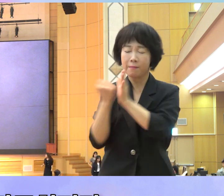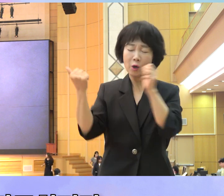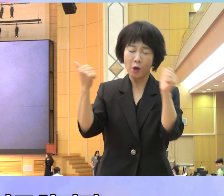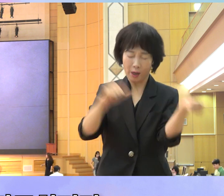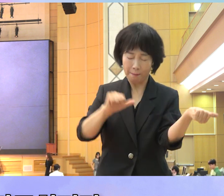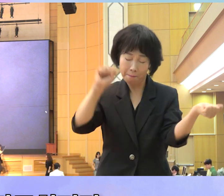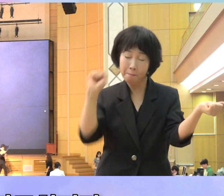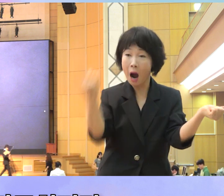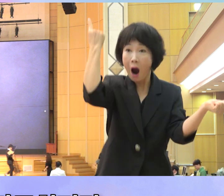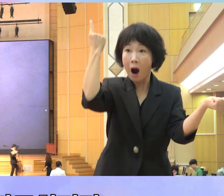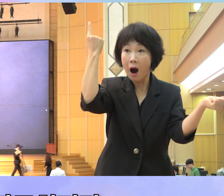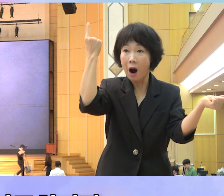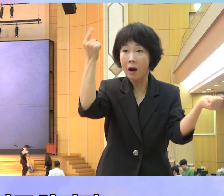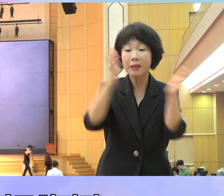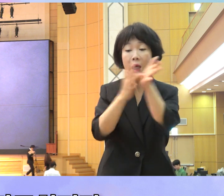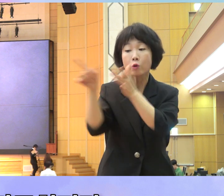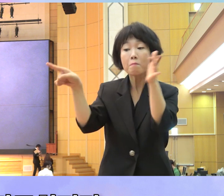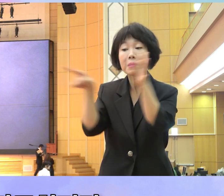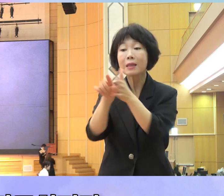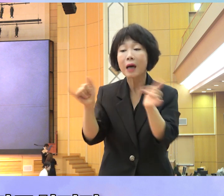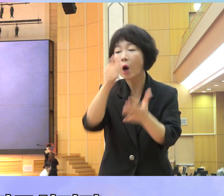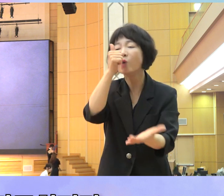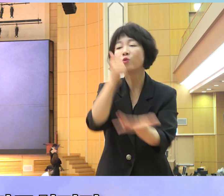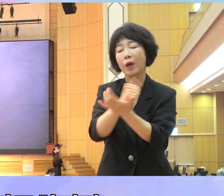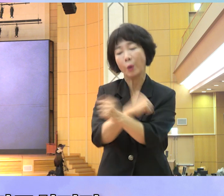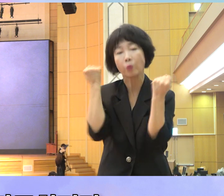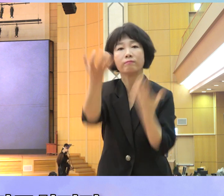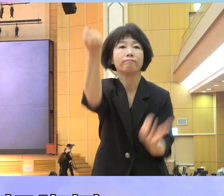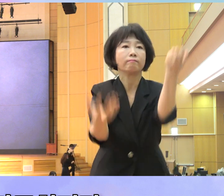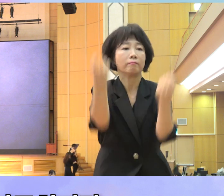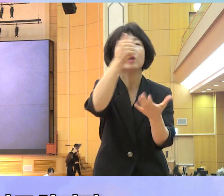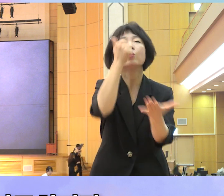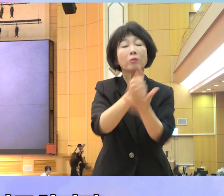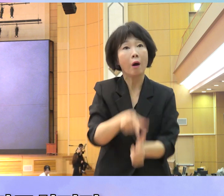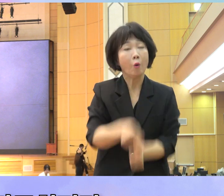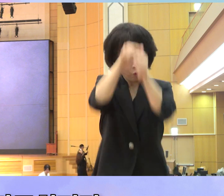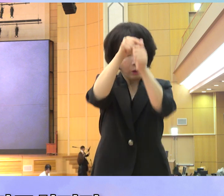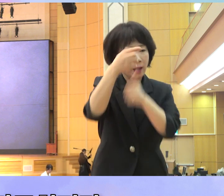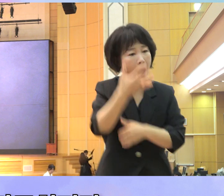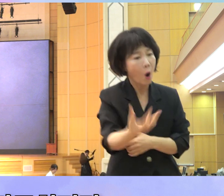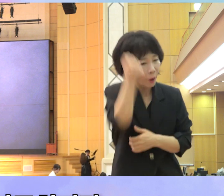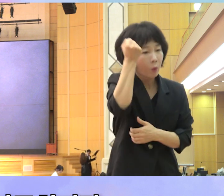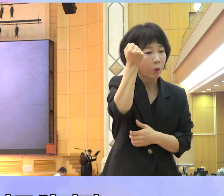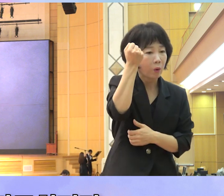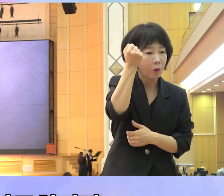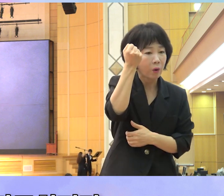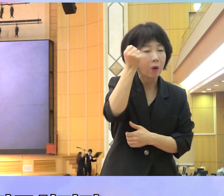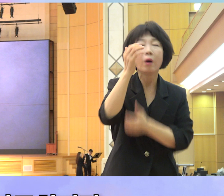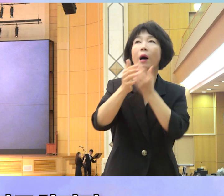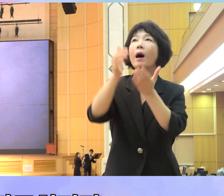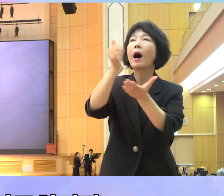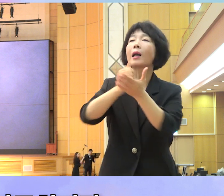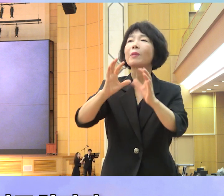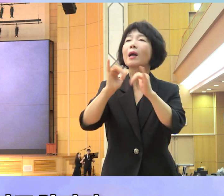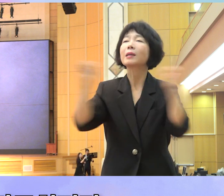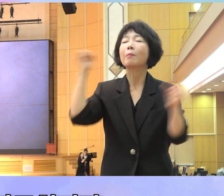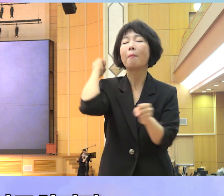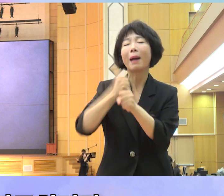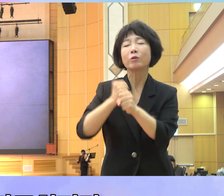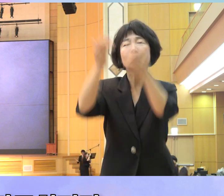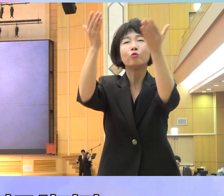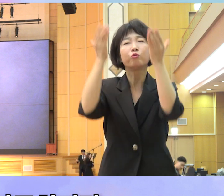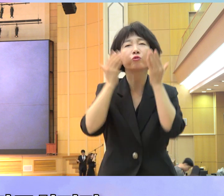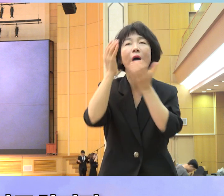베푸시사 이를 믿는 자마다 죄사함을 얻게 하시고 죄에서 구원을 베푸사 하나님의 백성